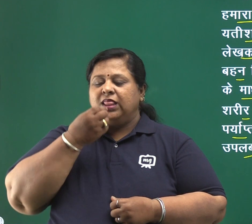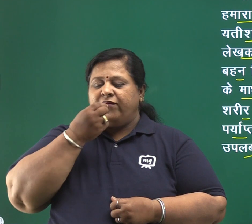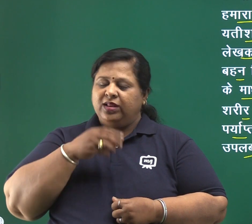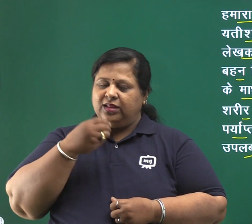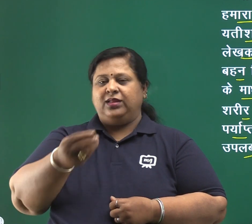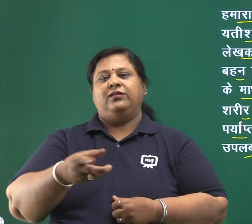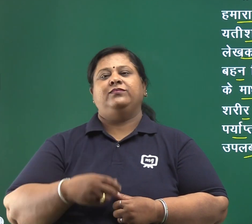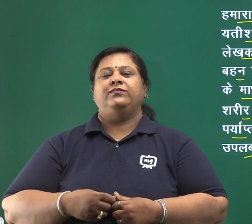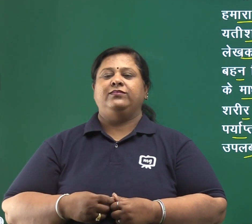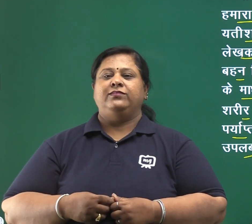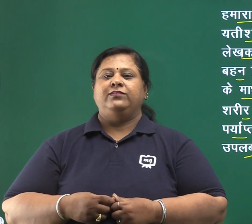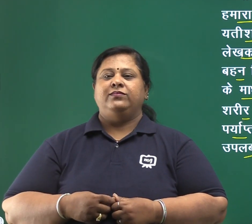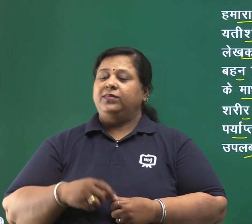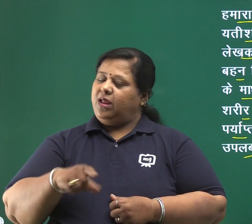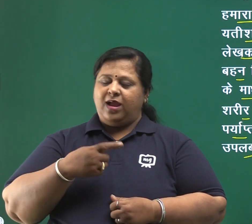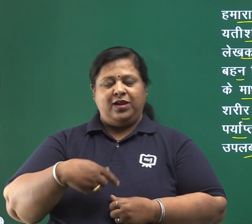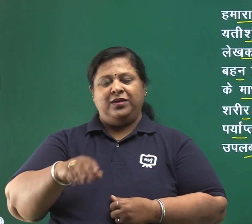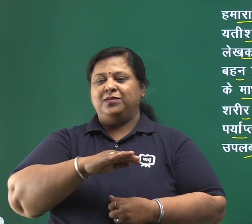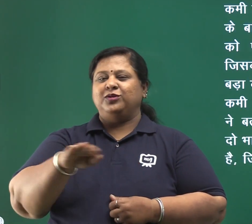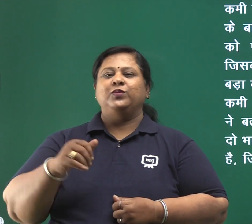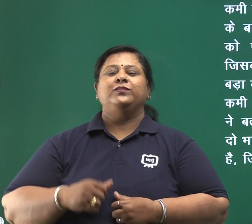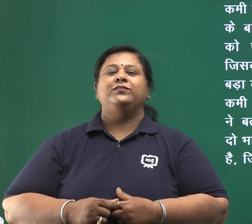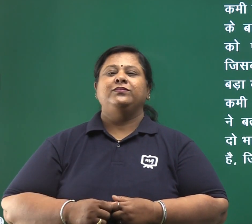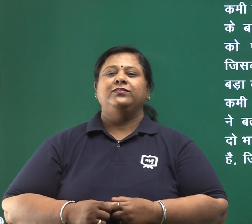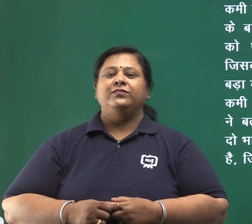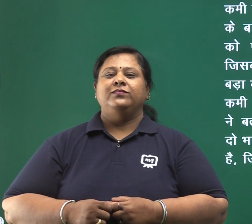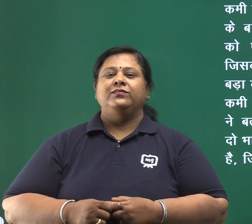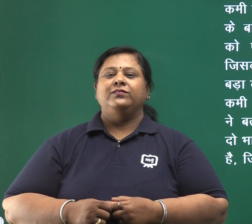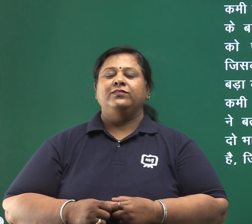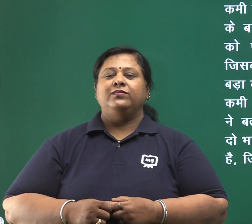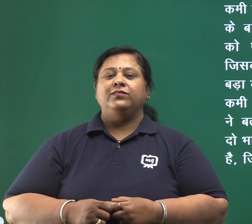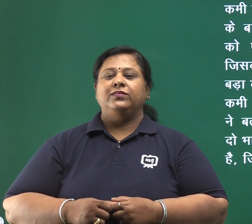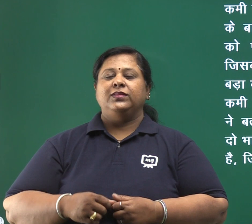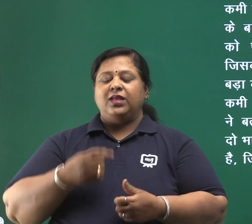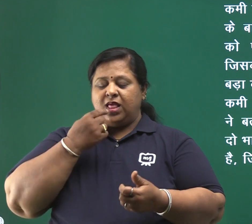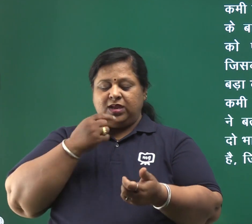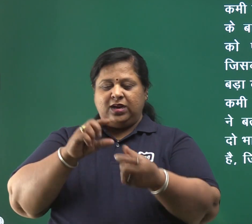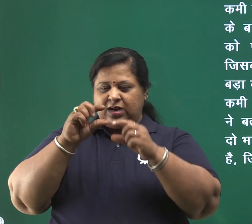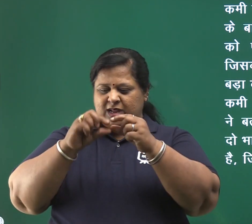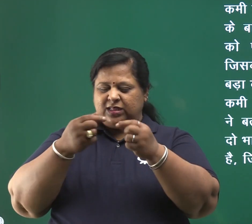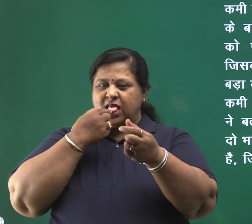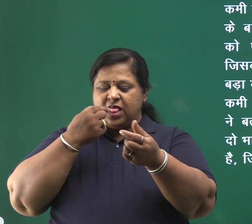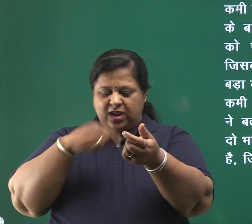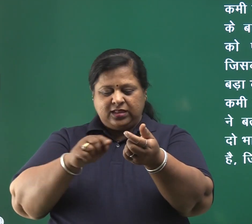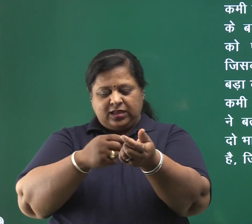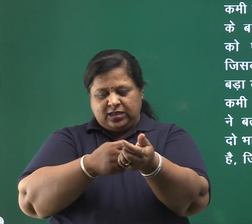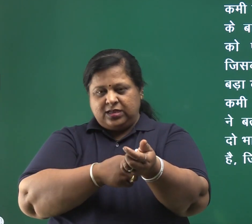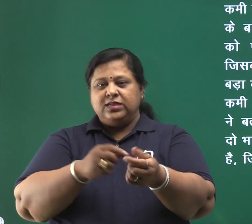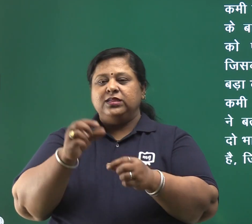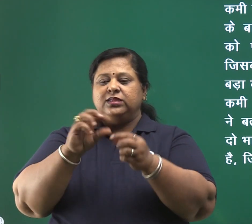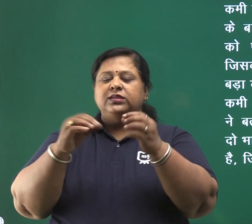हैं। आगे बढ़ते हैं बच्चों। रक्त की संरचना।